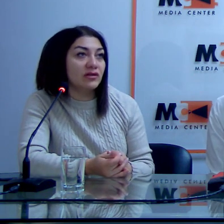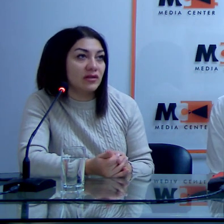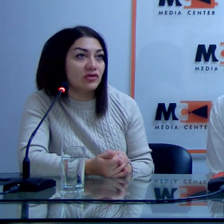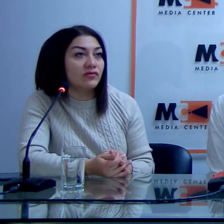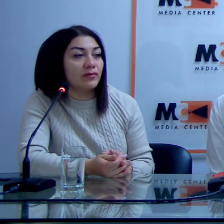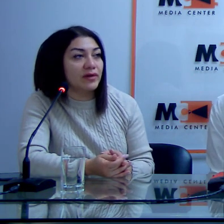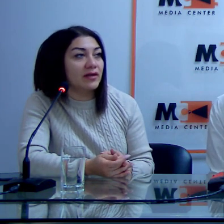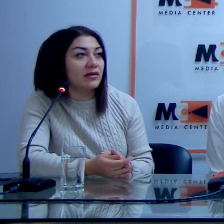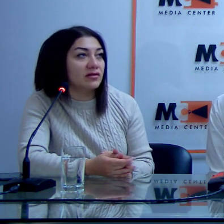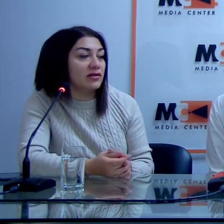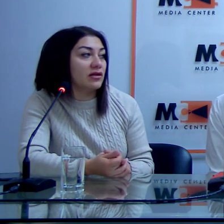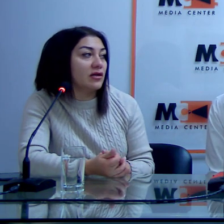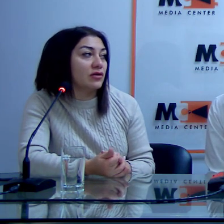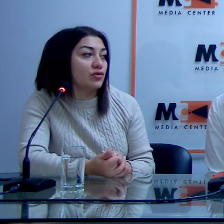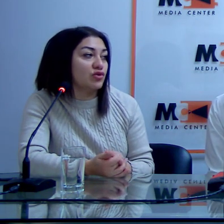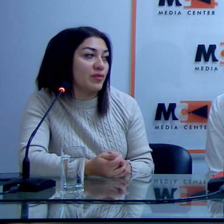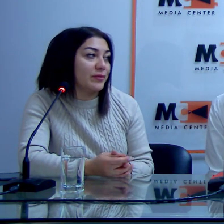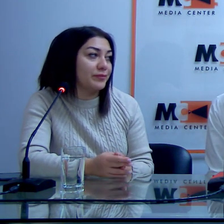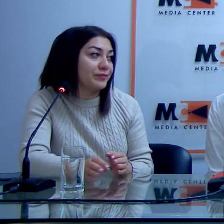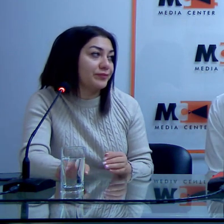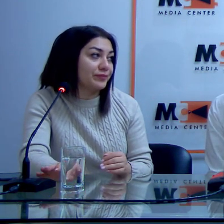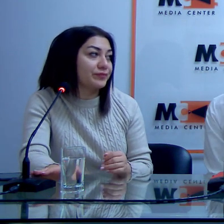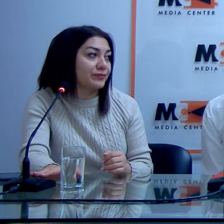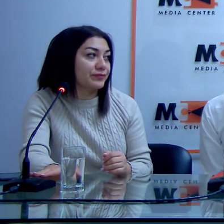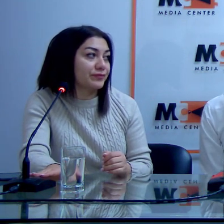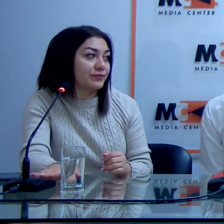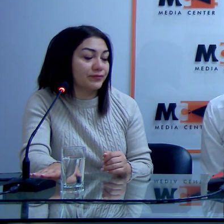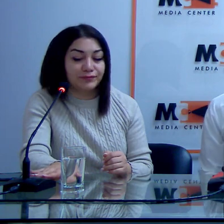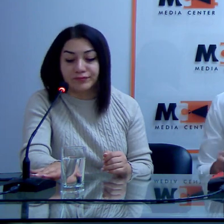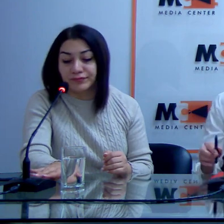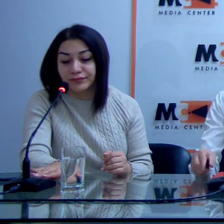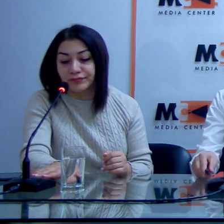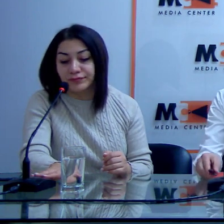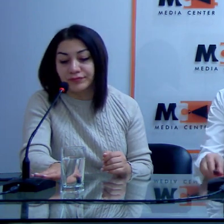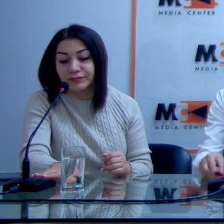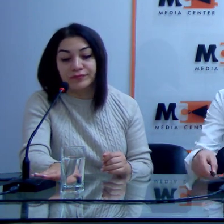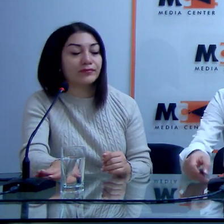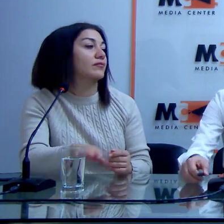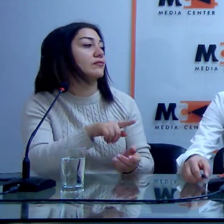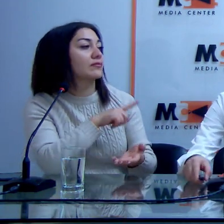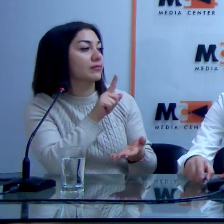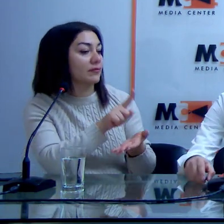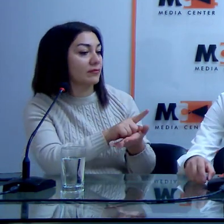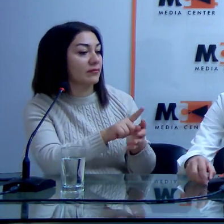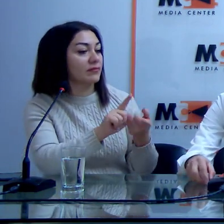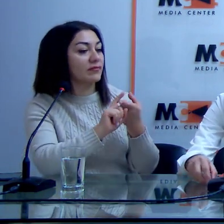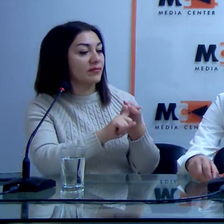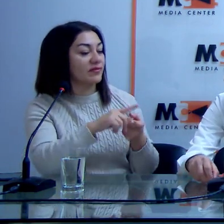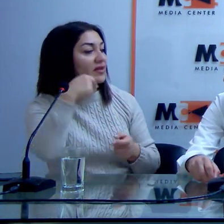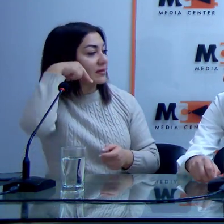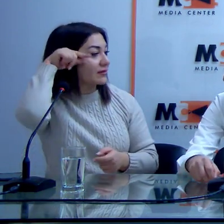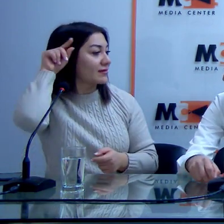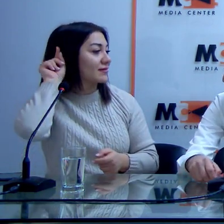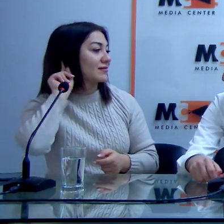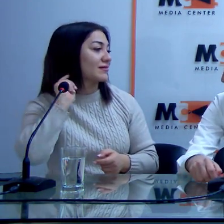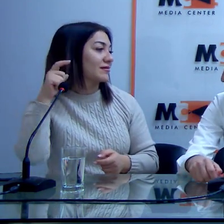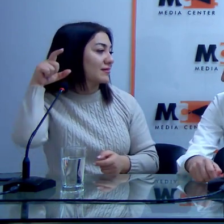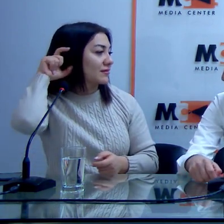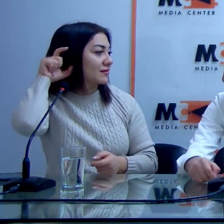փոփոխությունները իրենցով կբերեն խնդրի լուծման։ Եվս մեկ հարց կապված լսողական սարքերի